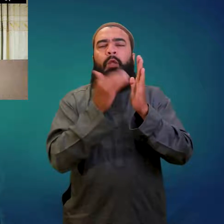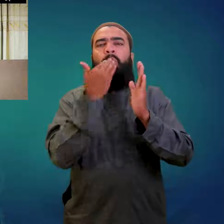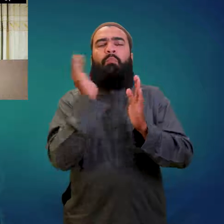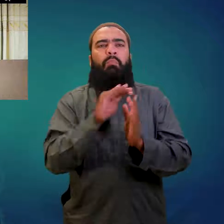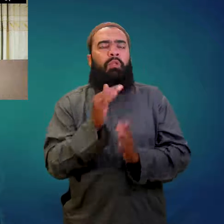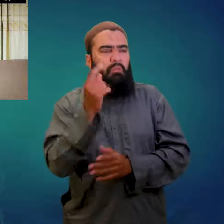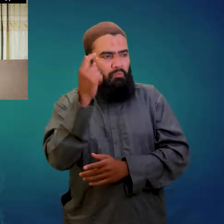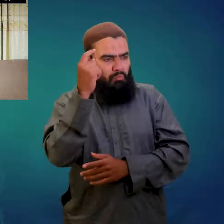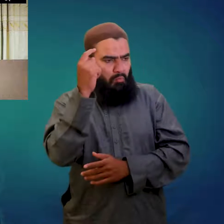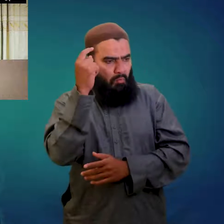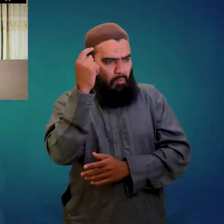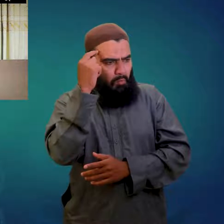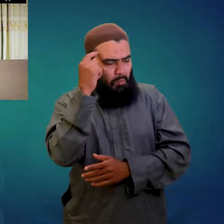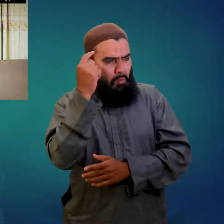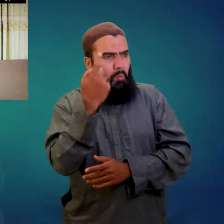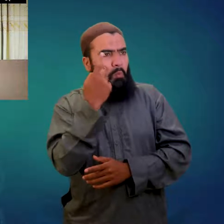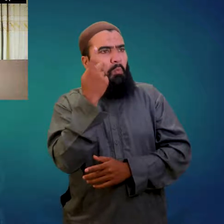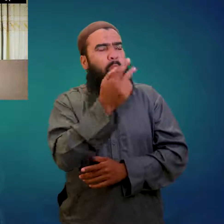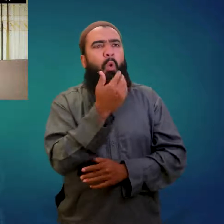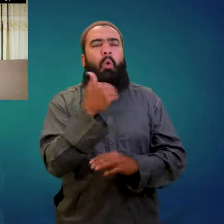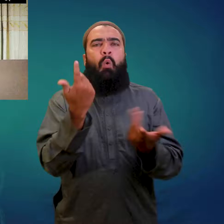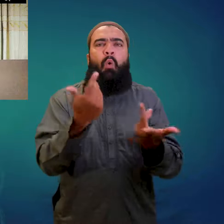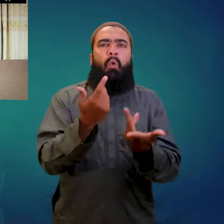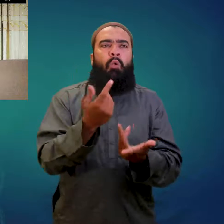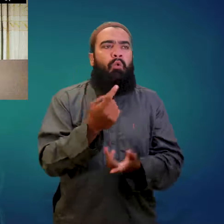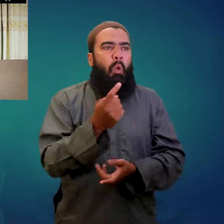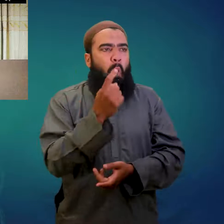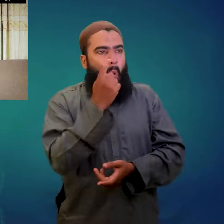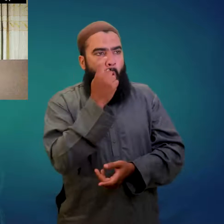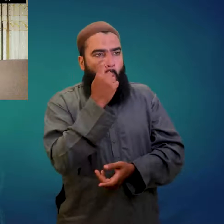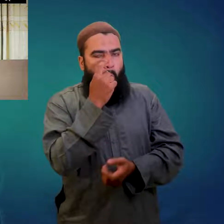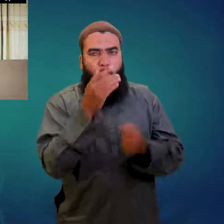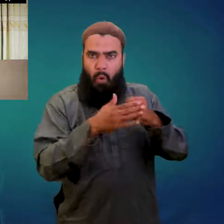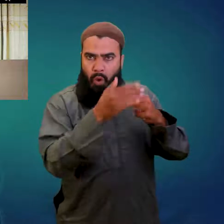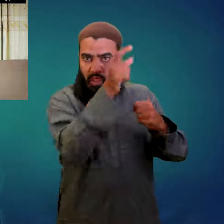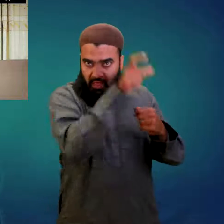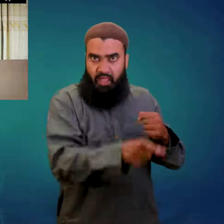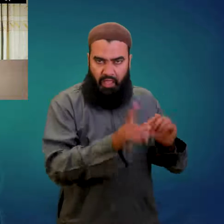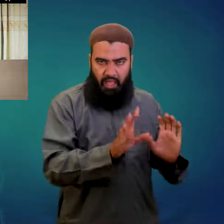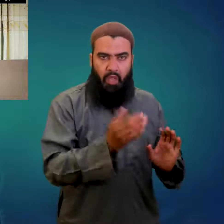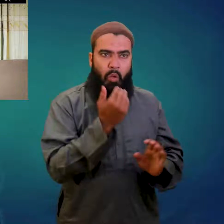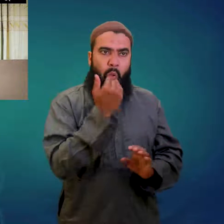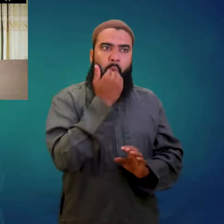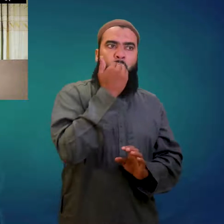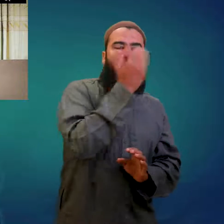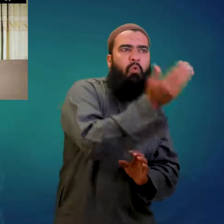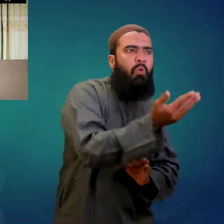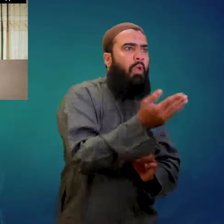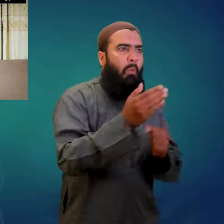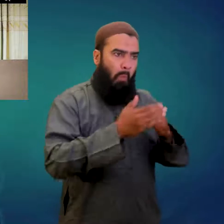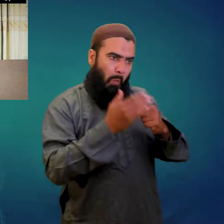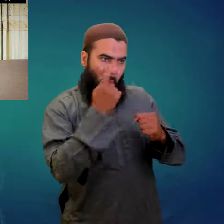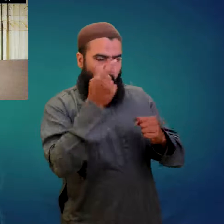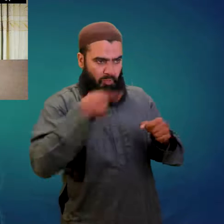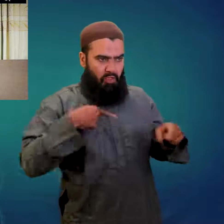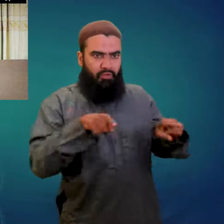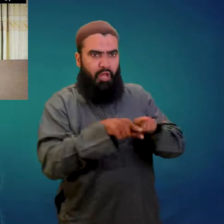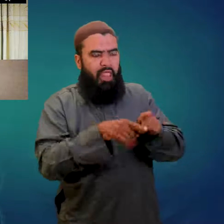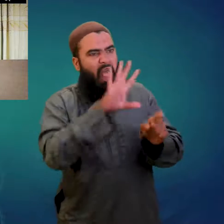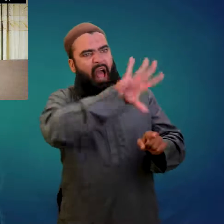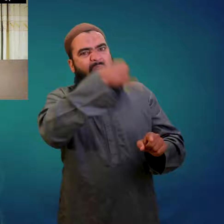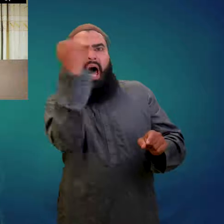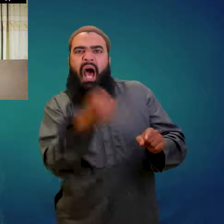ہے۔ زہار بیوی کو اپنے اوپر حرام کر لینے کی ایک خاص صورت کے لیے بولا جاتا